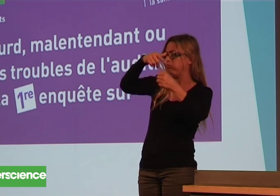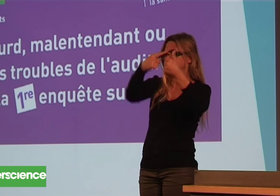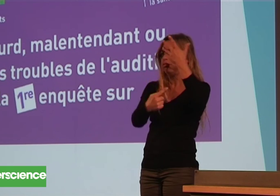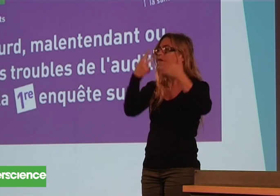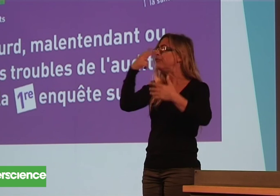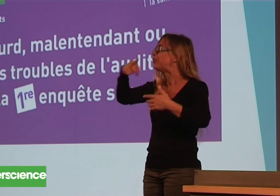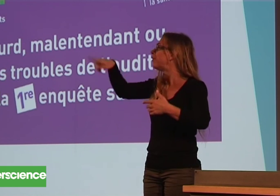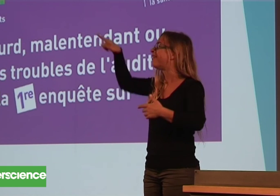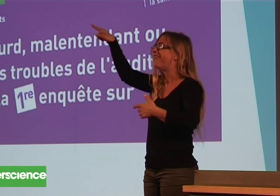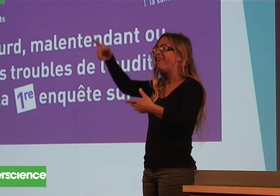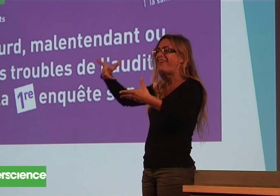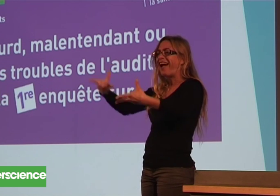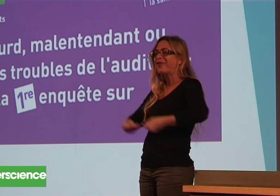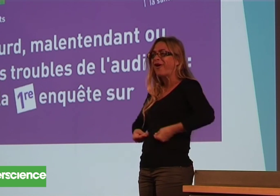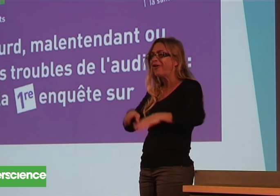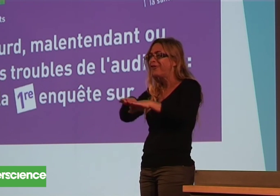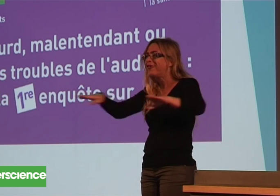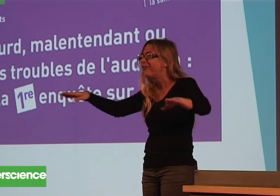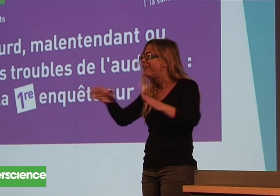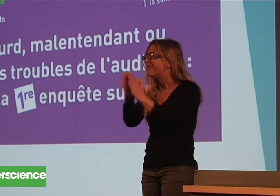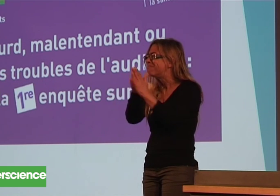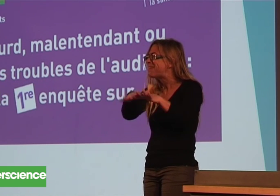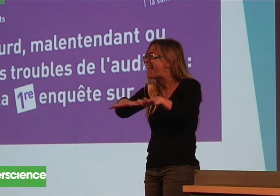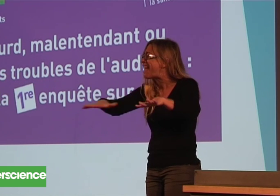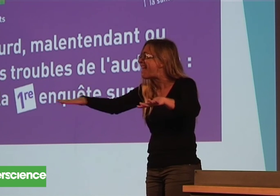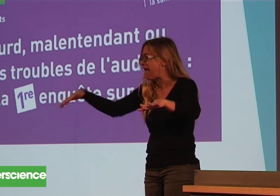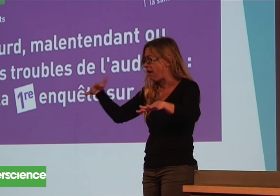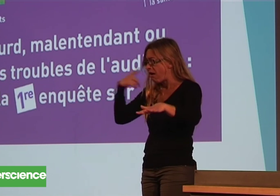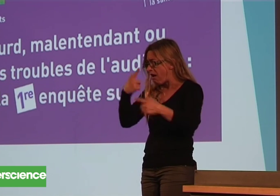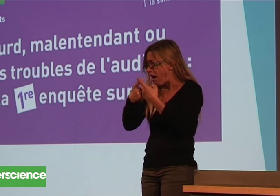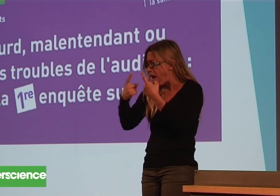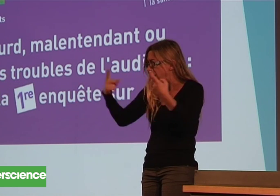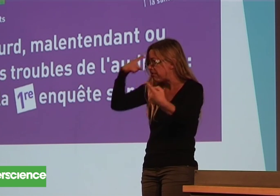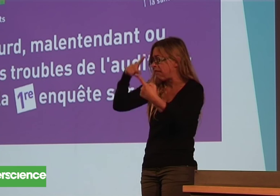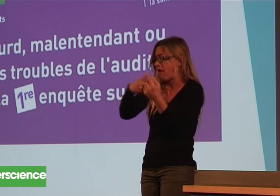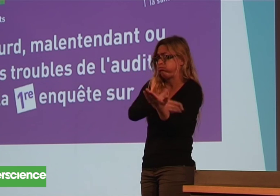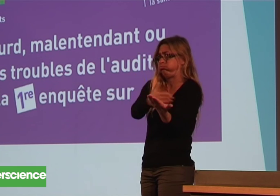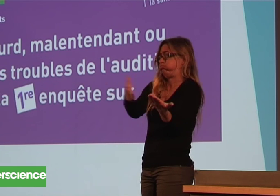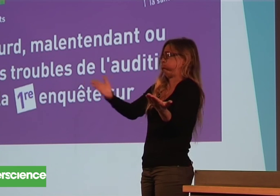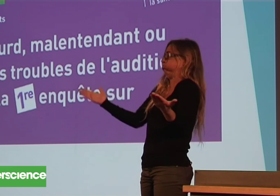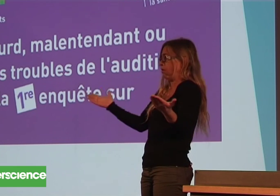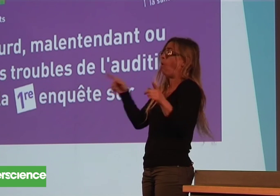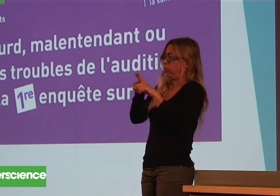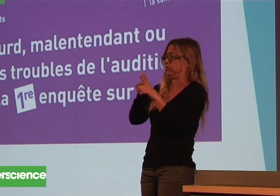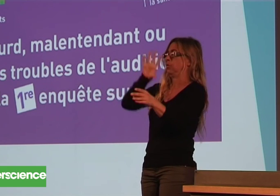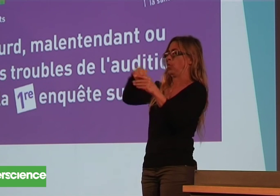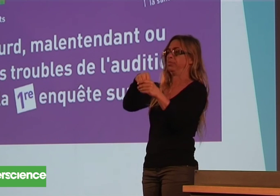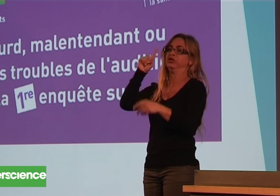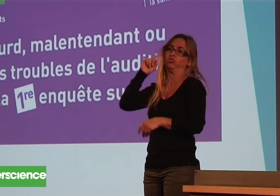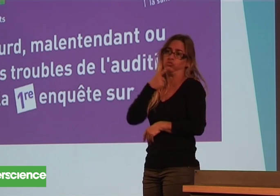qui a des messages de prévention. Vous avez certainement vu à l'accueil des dépliants qu'on a mis à votre disposition. Ça aborde tous les thèmes de